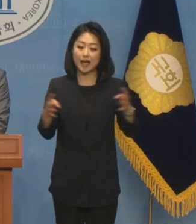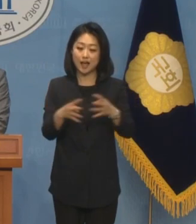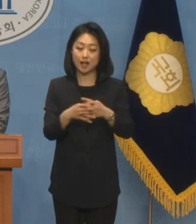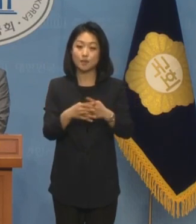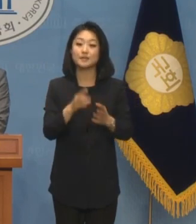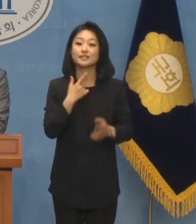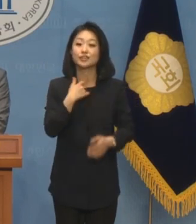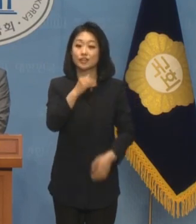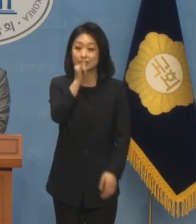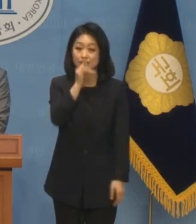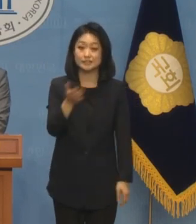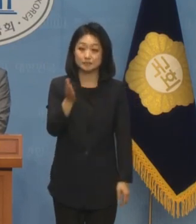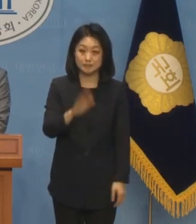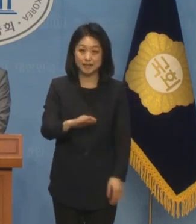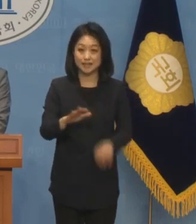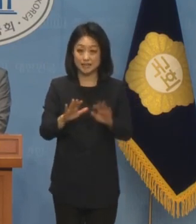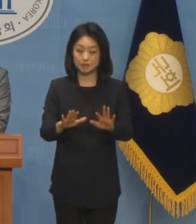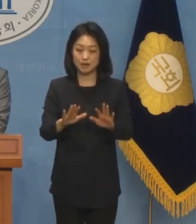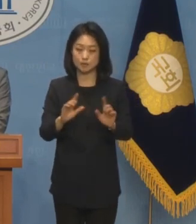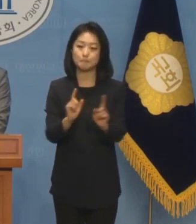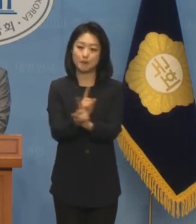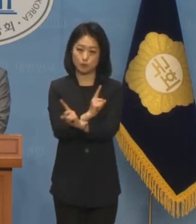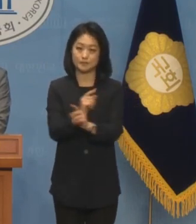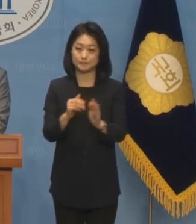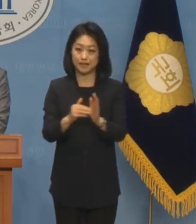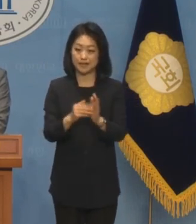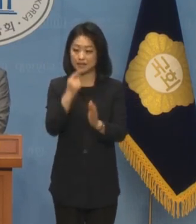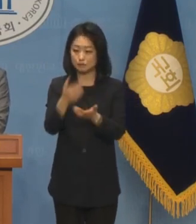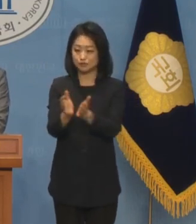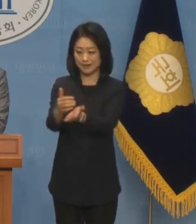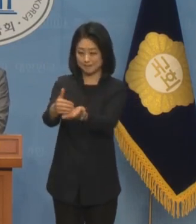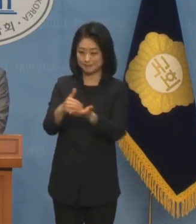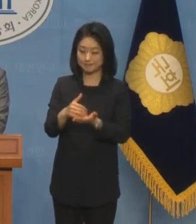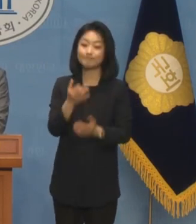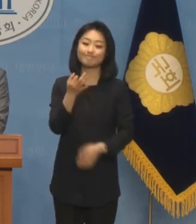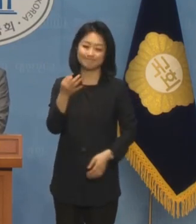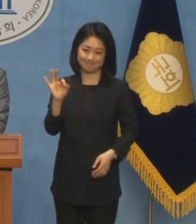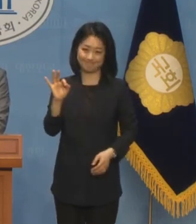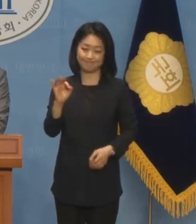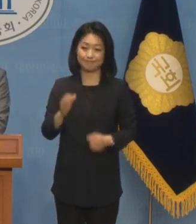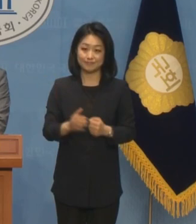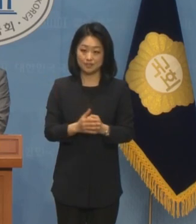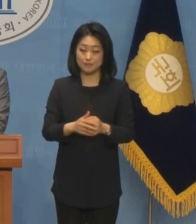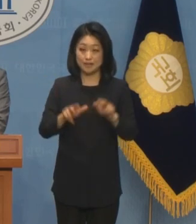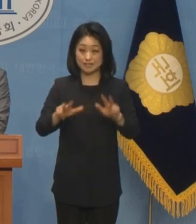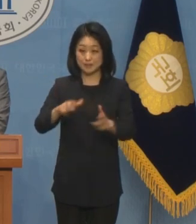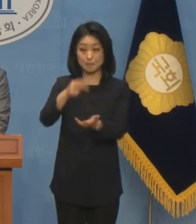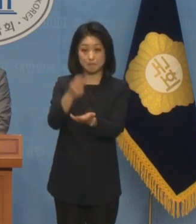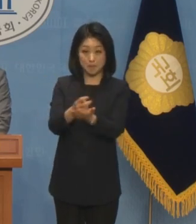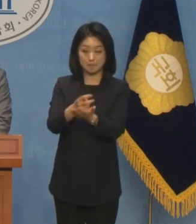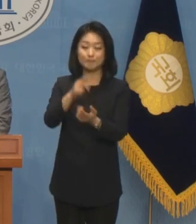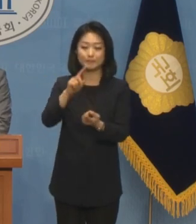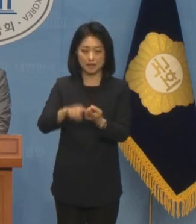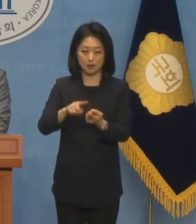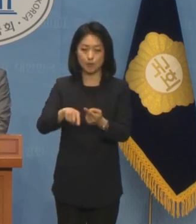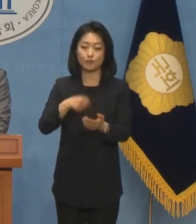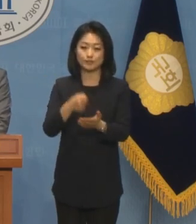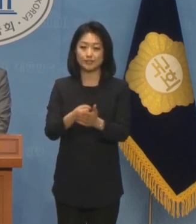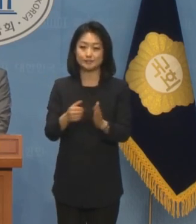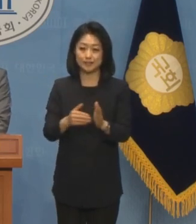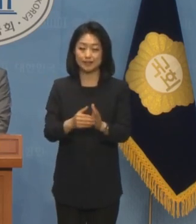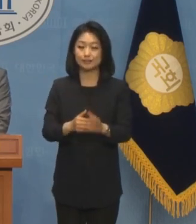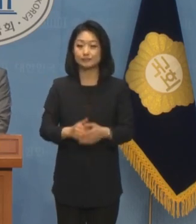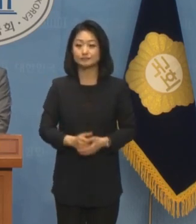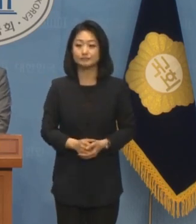바가 있었으나 이번에음 민주당의 주장을 받아들여서 어 현행 법안을 유지하도록 하였습니다